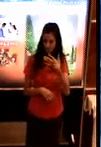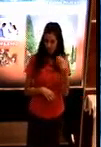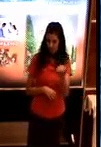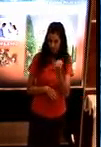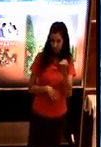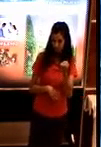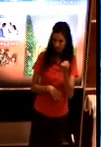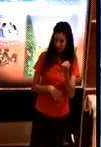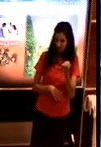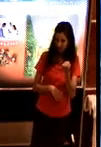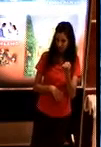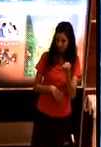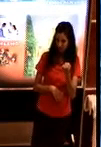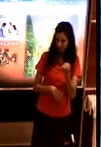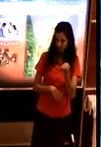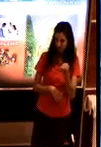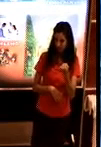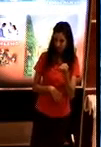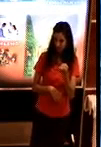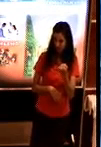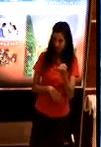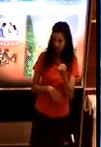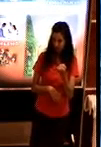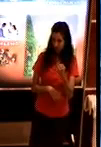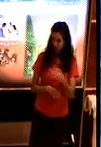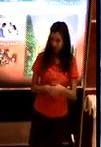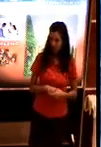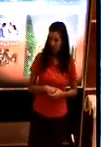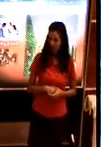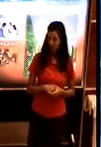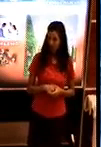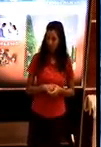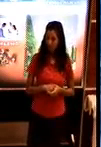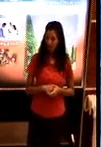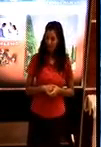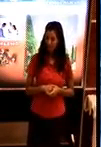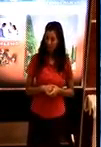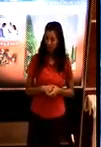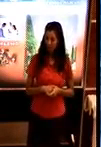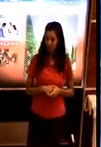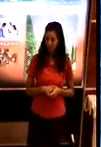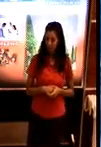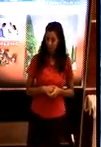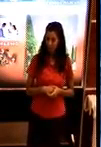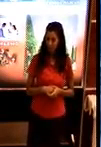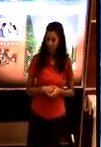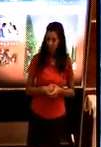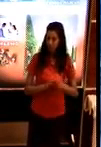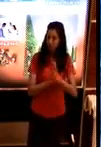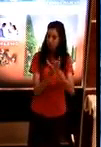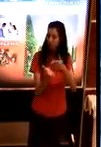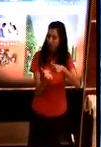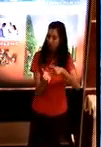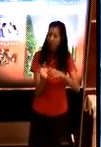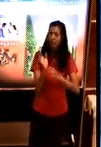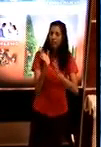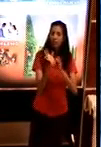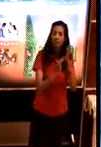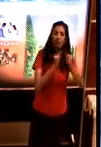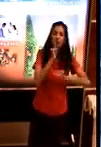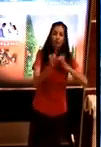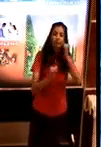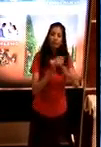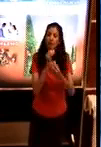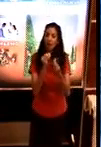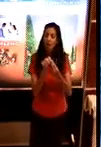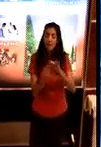pasajes. Cristo está hablando, y la profecía de Isaías que habla hasta del reino de los cielos venidero, ¿verdad? Él dice,